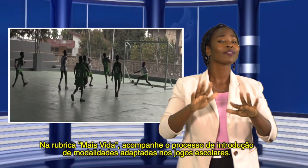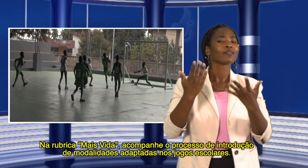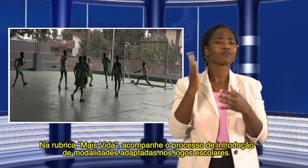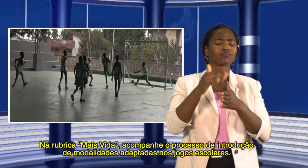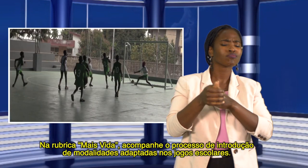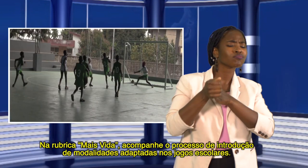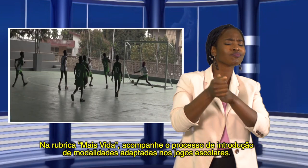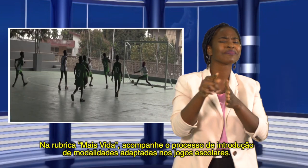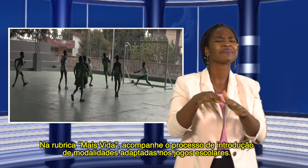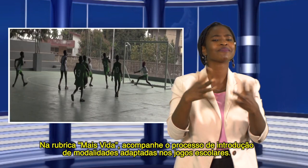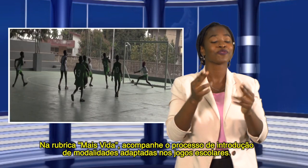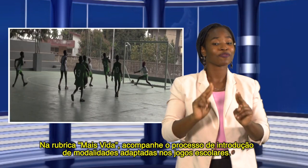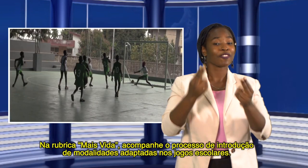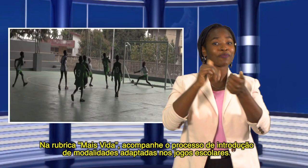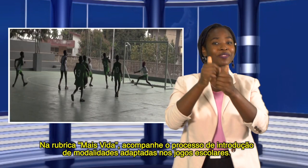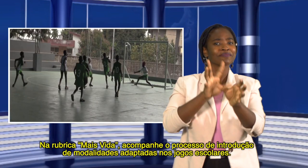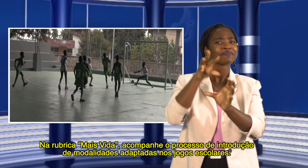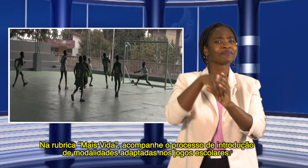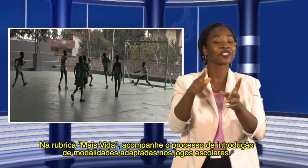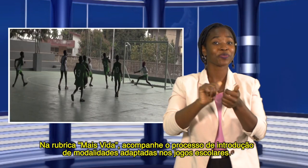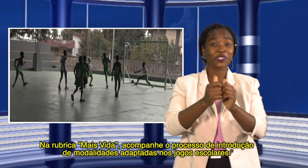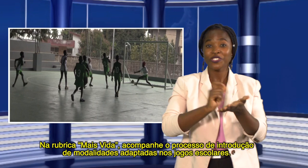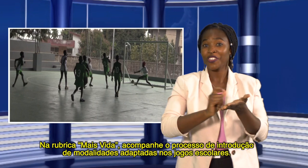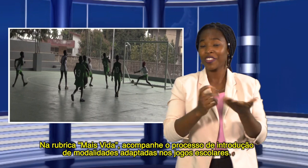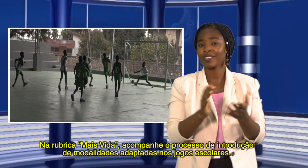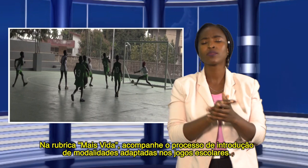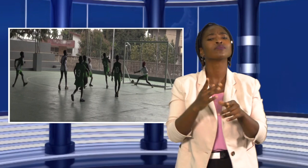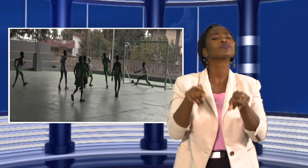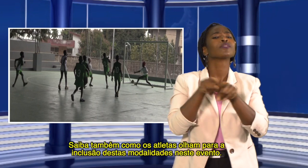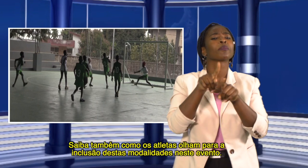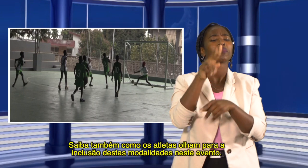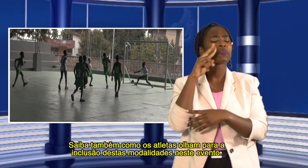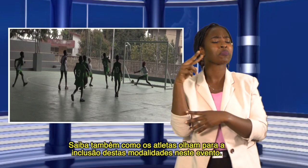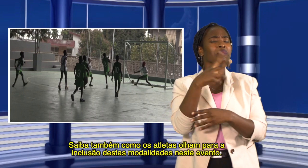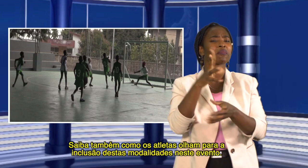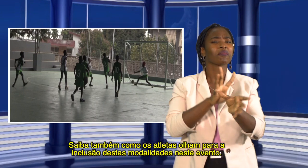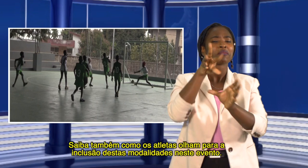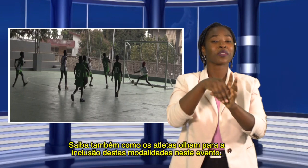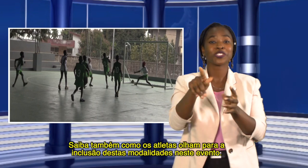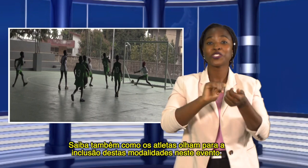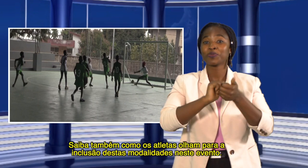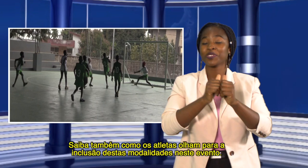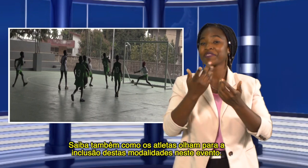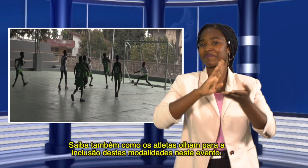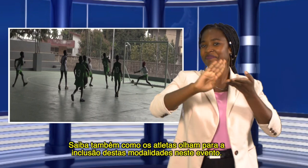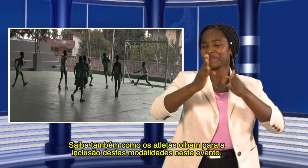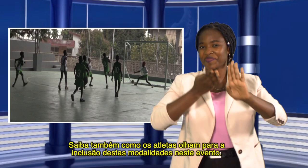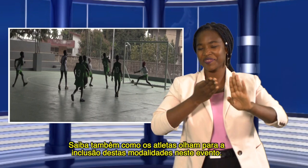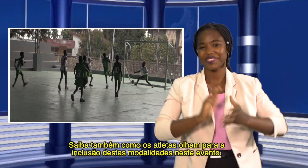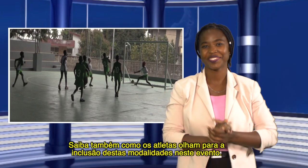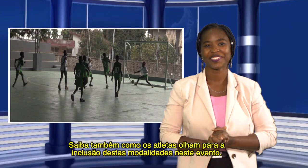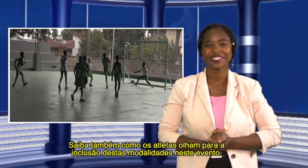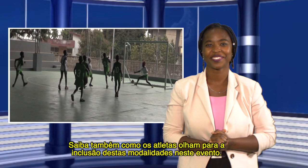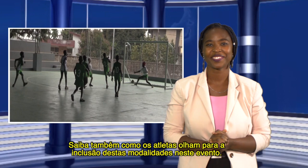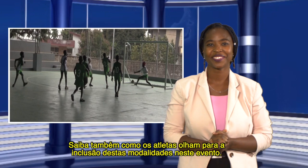Mais Vida, acompanhe o processo de introdução de modalidades adaptadas nos jogos escolares. Saiba também como os atletas olham para a inclusão